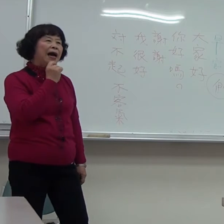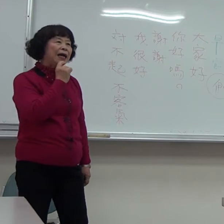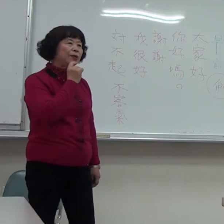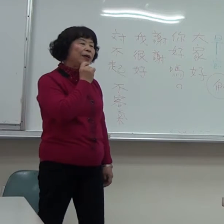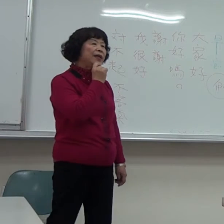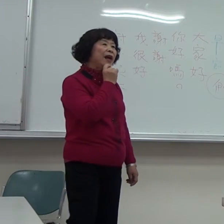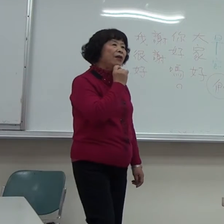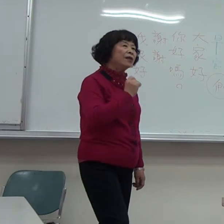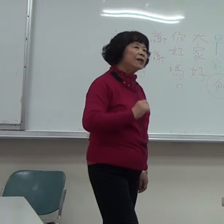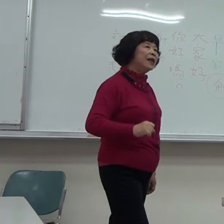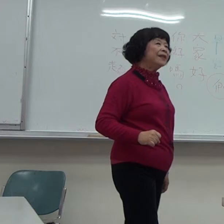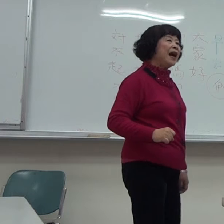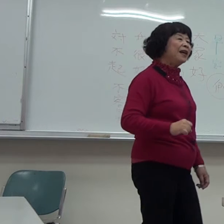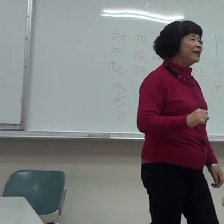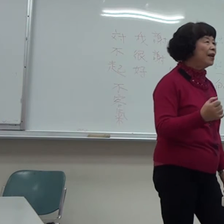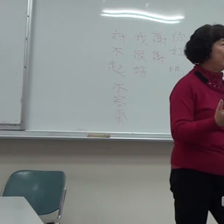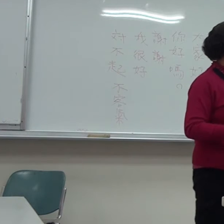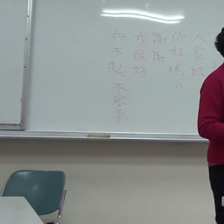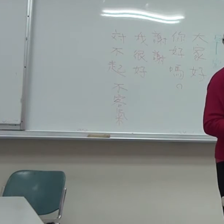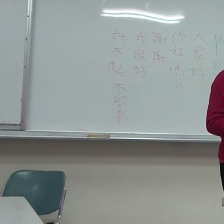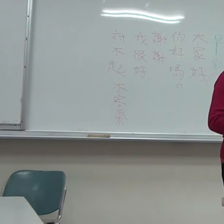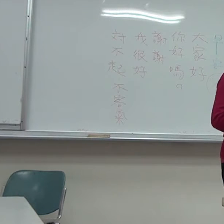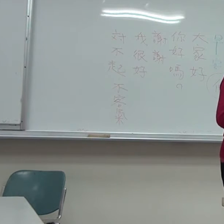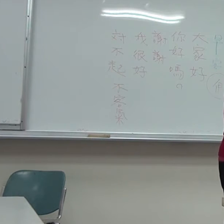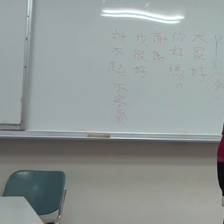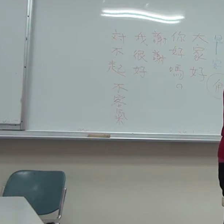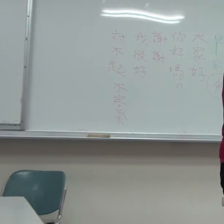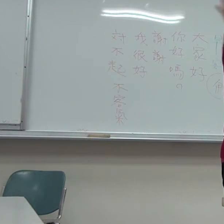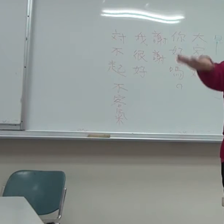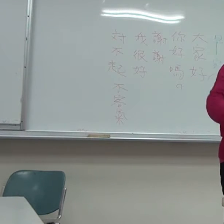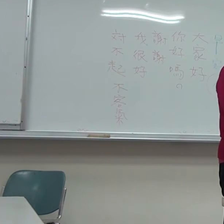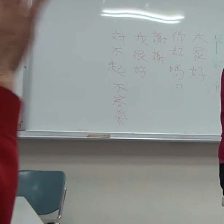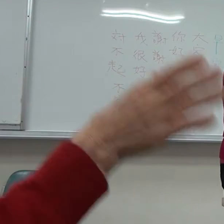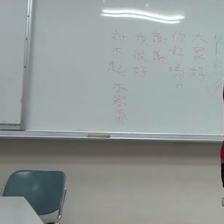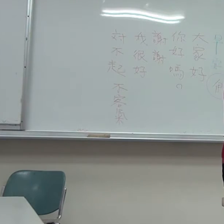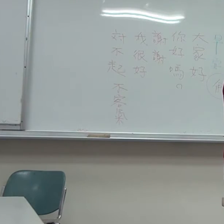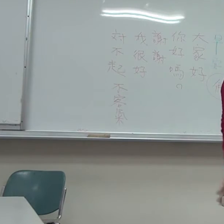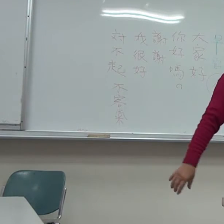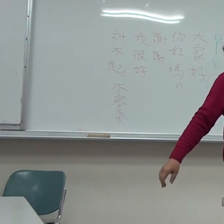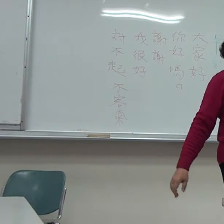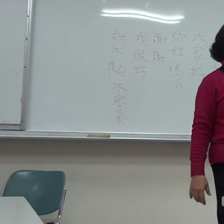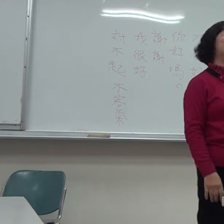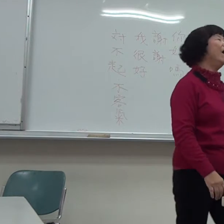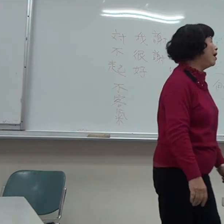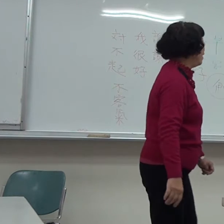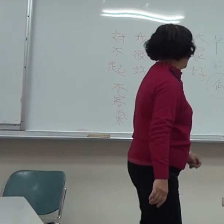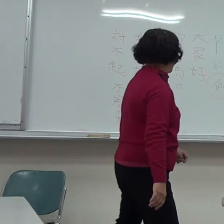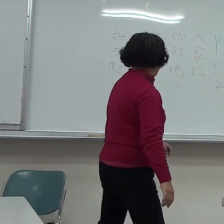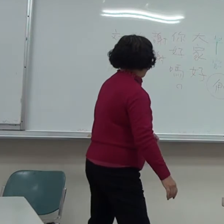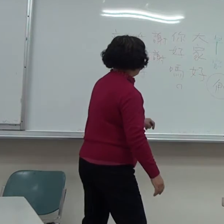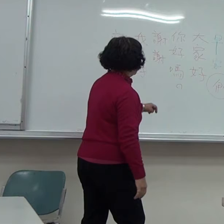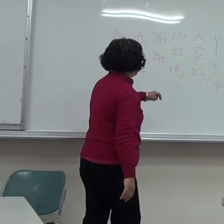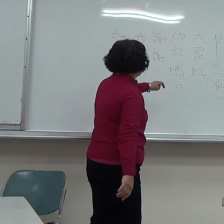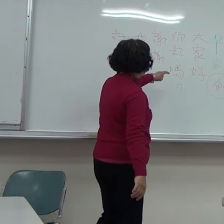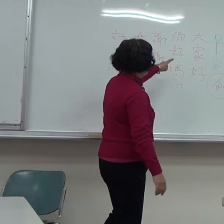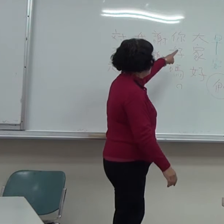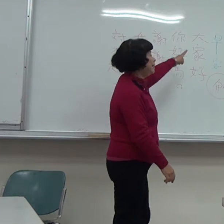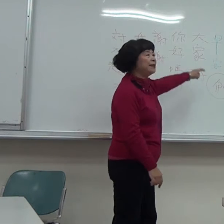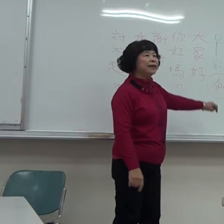啊，所以你要让他有时候不拍摄，之后给你按那位置，你看呢，好、哦，来，那我们跟